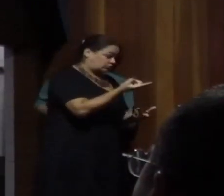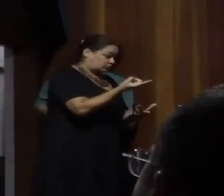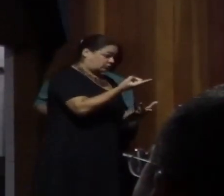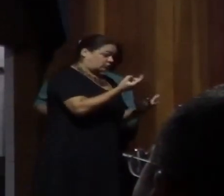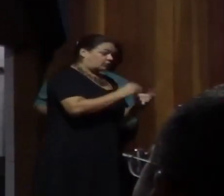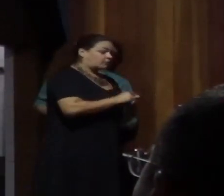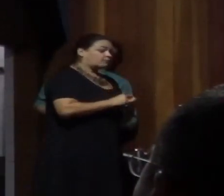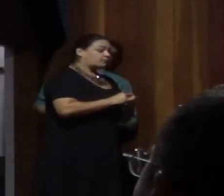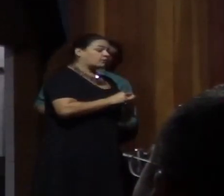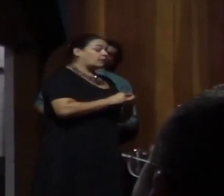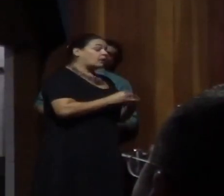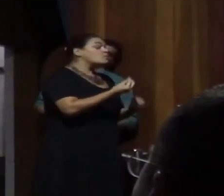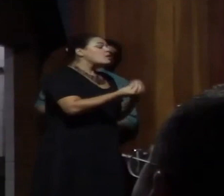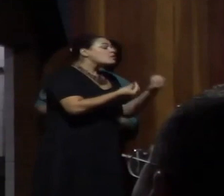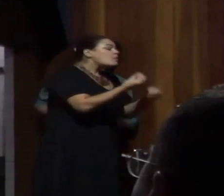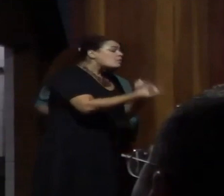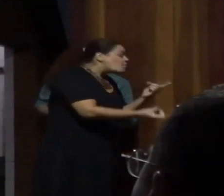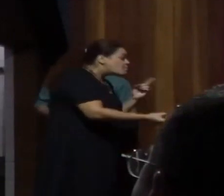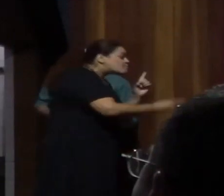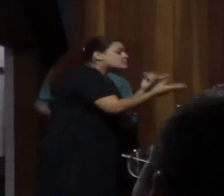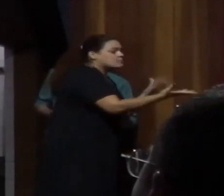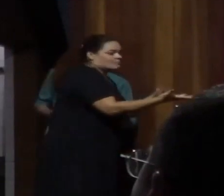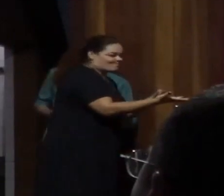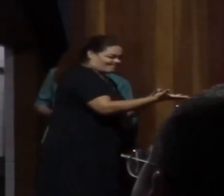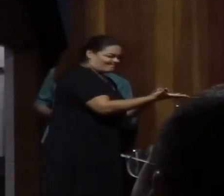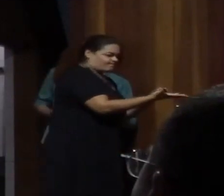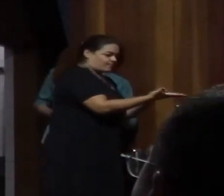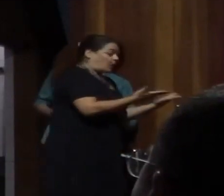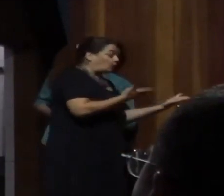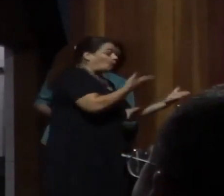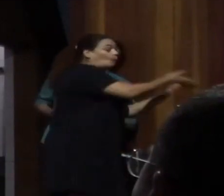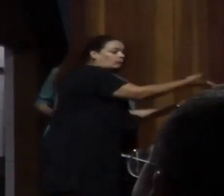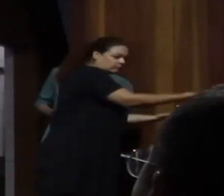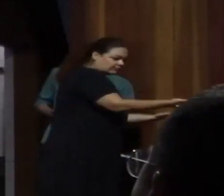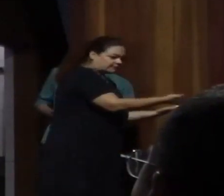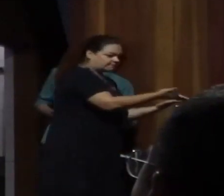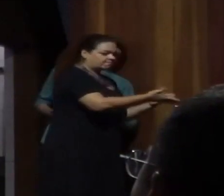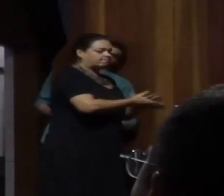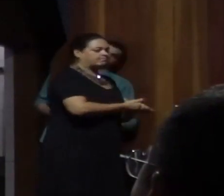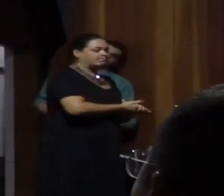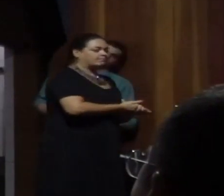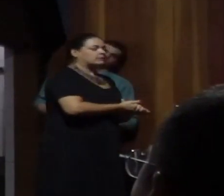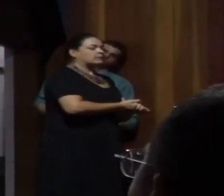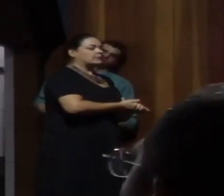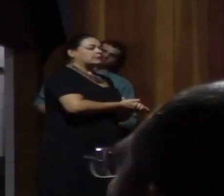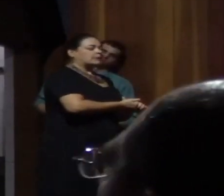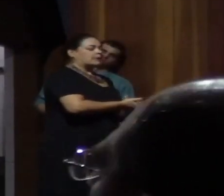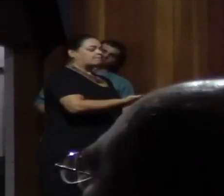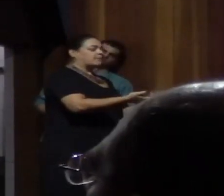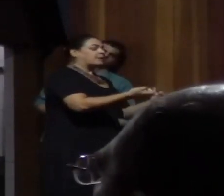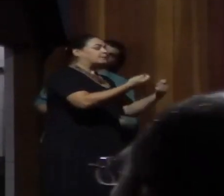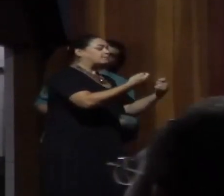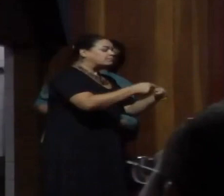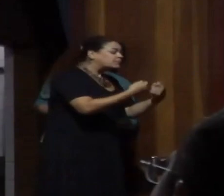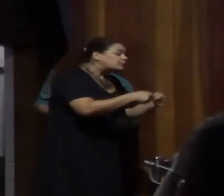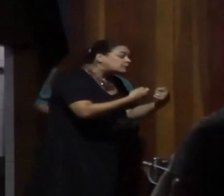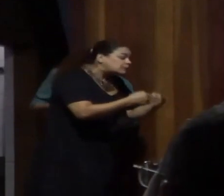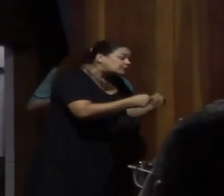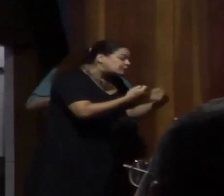de resultados concretos. Reforça, assim, a ideia necessária de que a educação do surdo